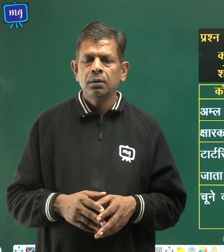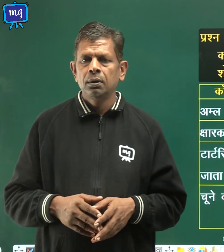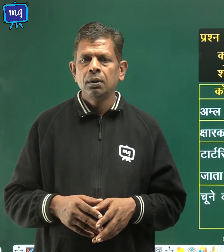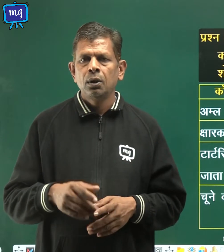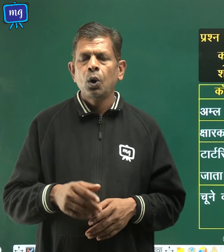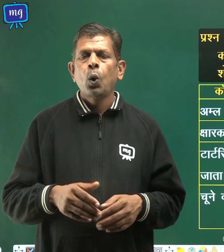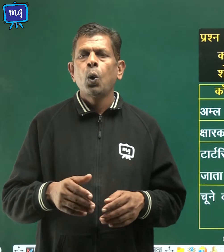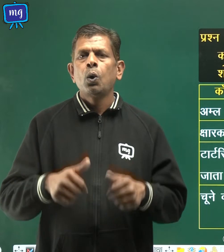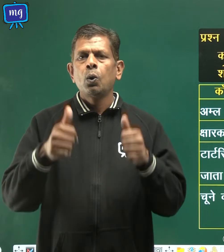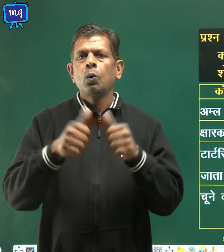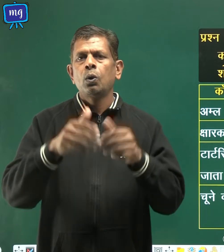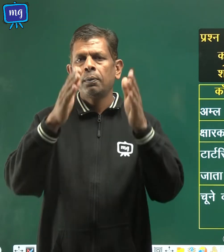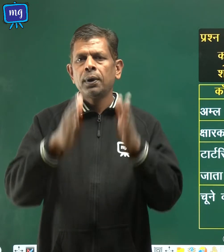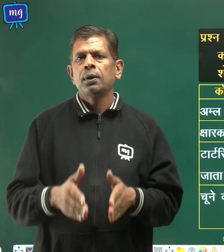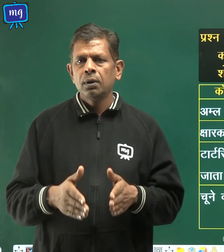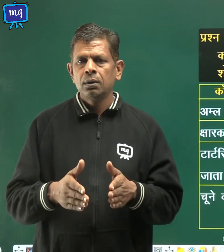कॉलम ए के